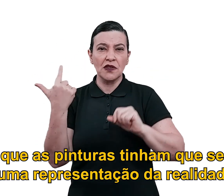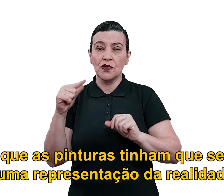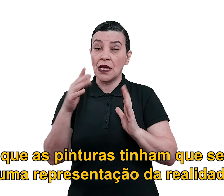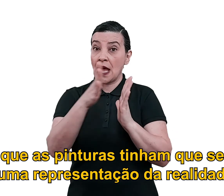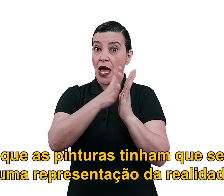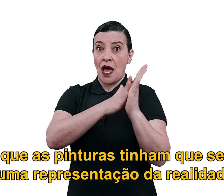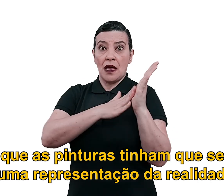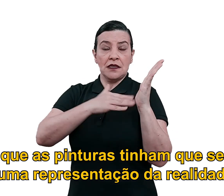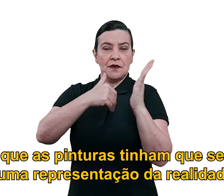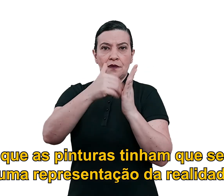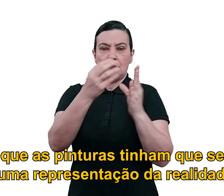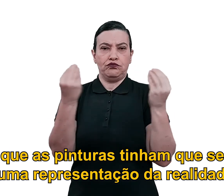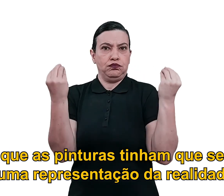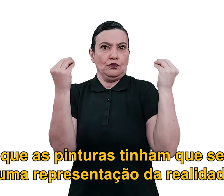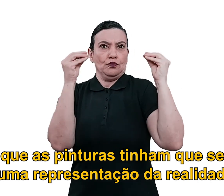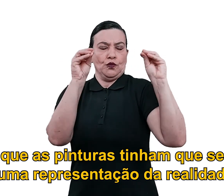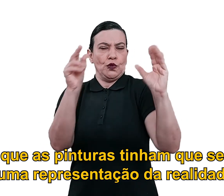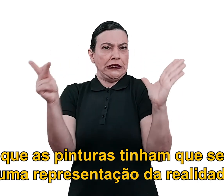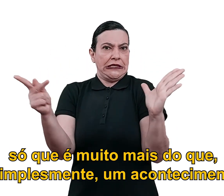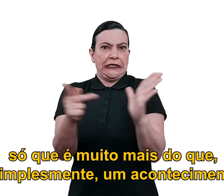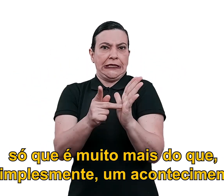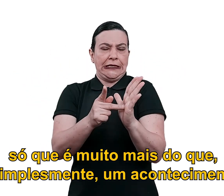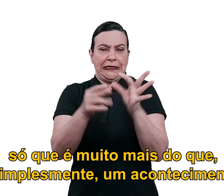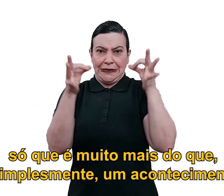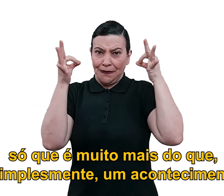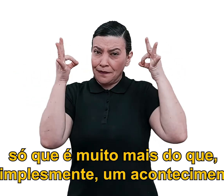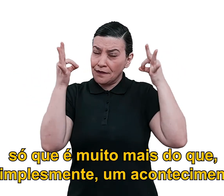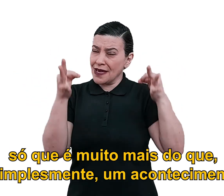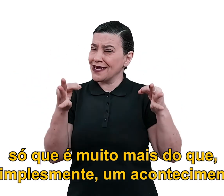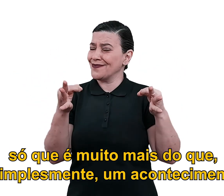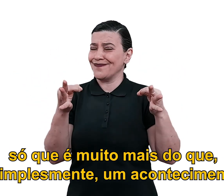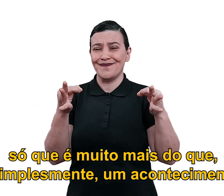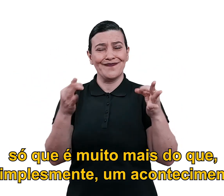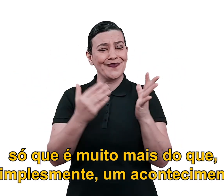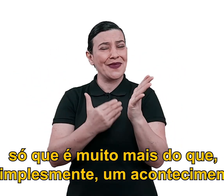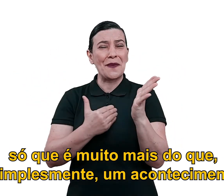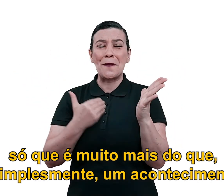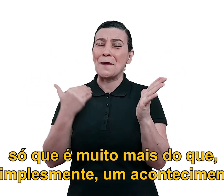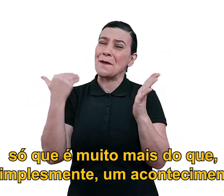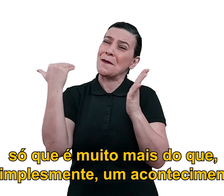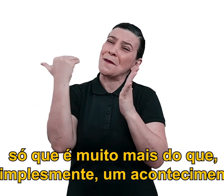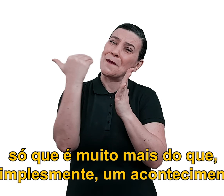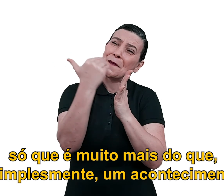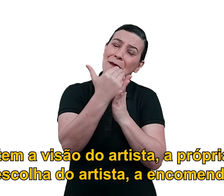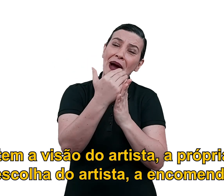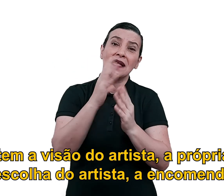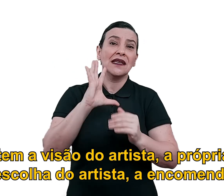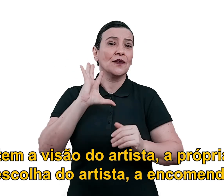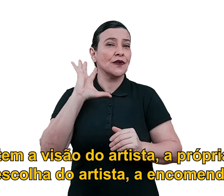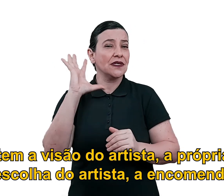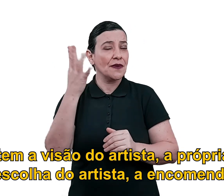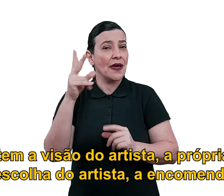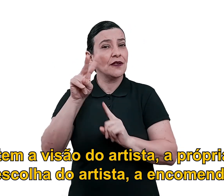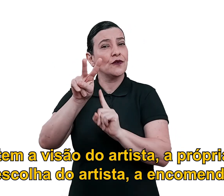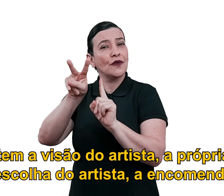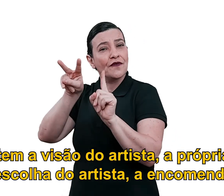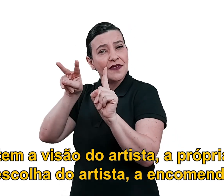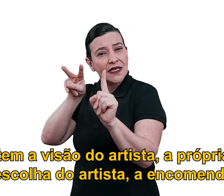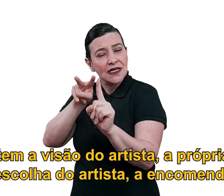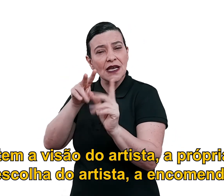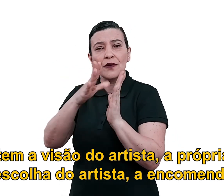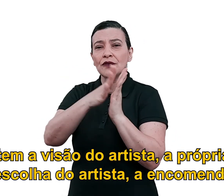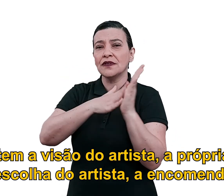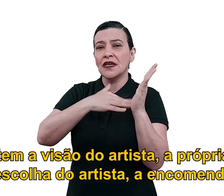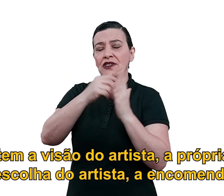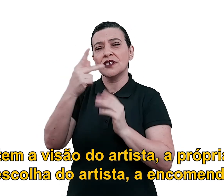pinturas tinham que ser uma representação da realidade, só que tem muito mais do que simplesmente o acontecimento, tem a visão do artista, a própria